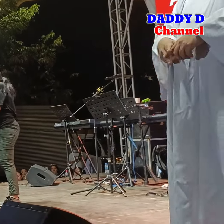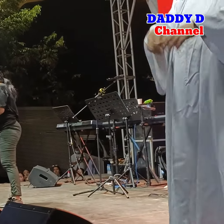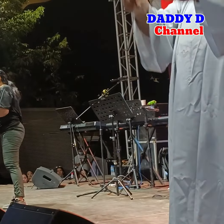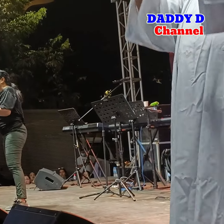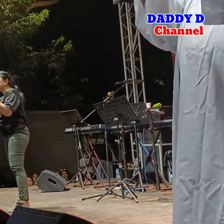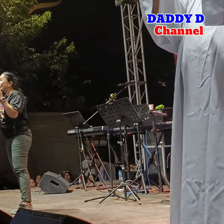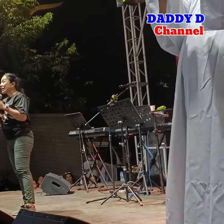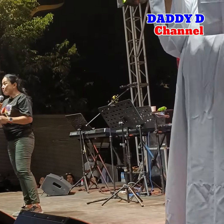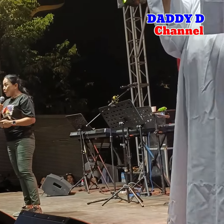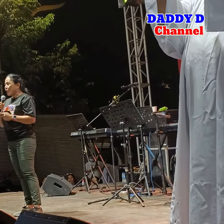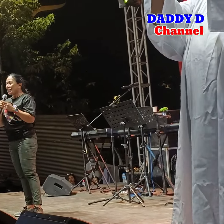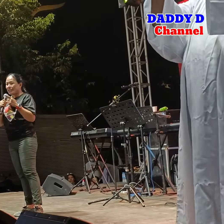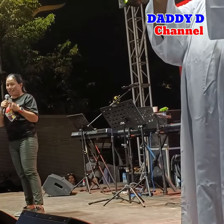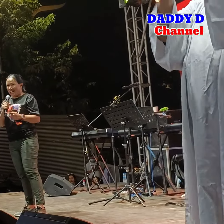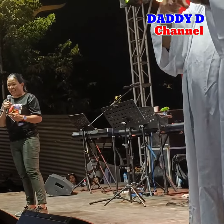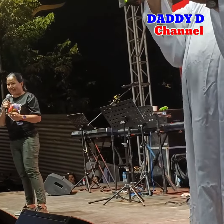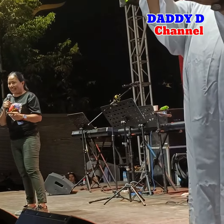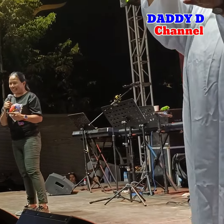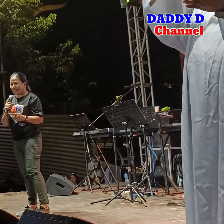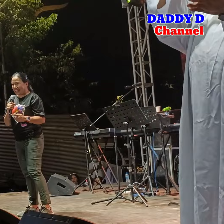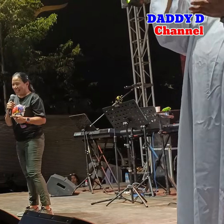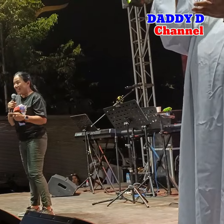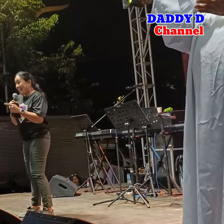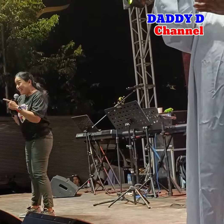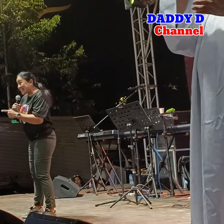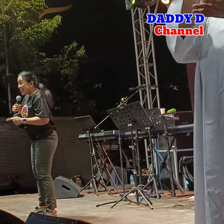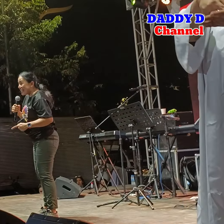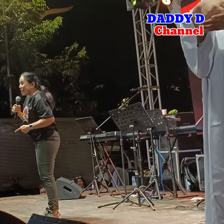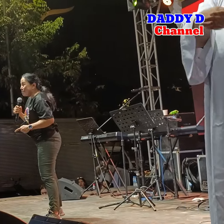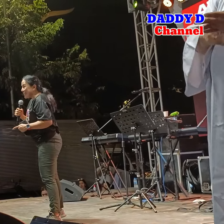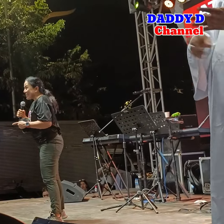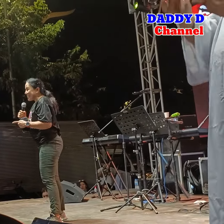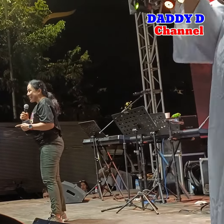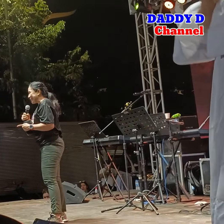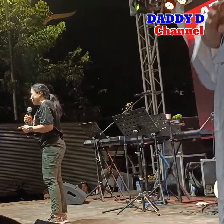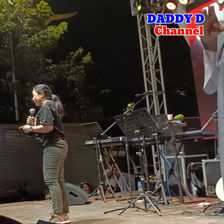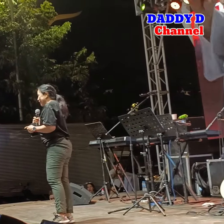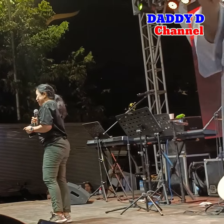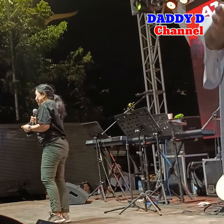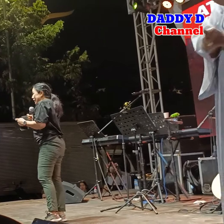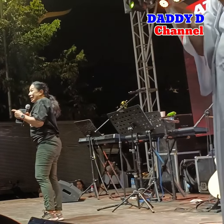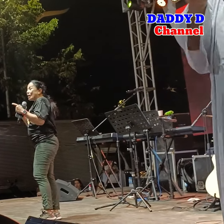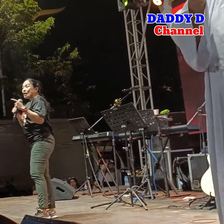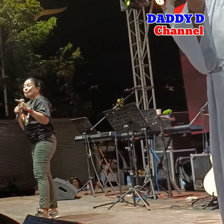saligang batas na mag-report sa bayan. Asa saligang batas yan.